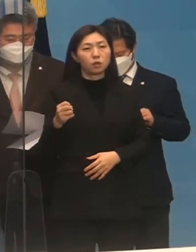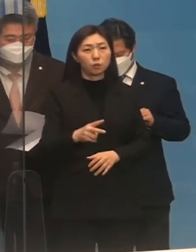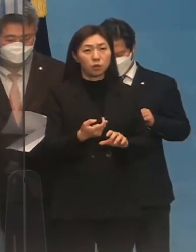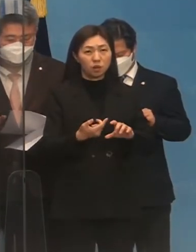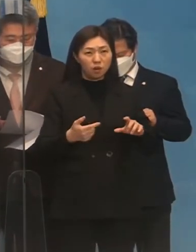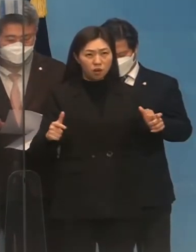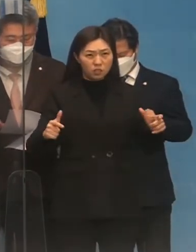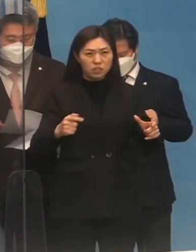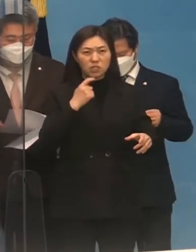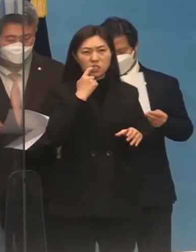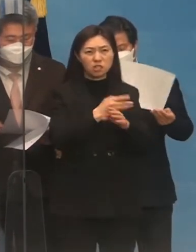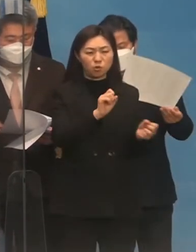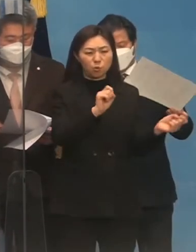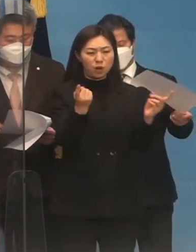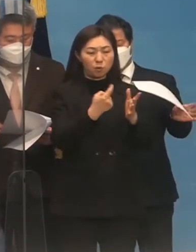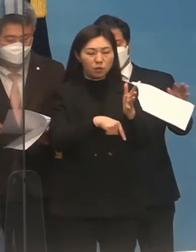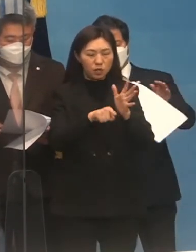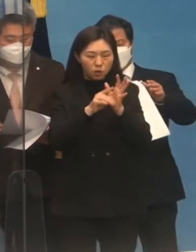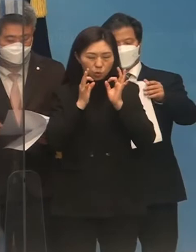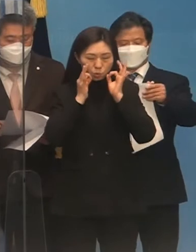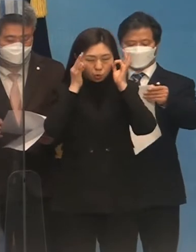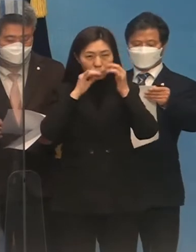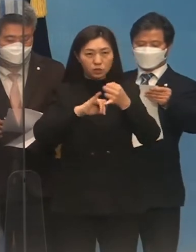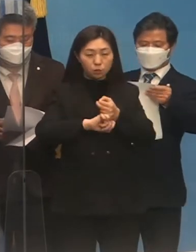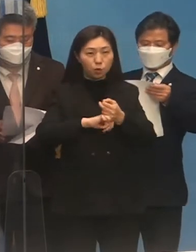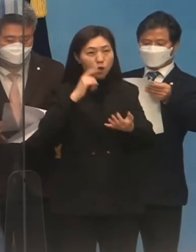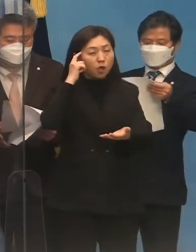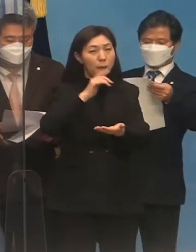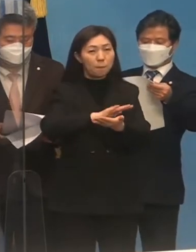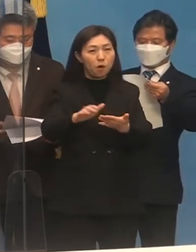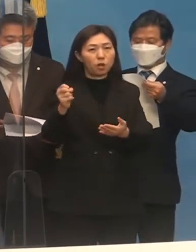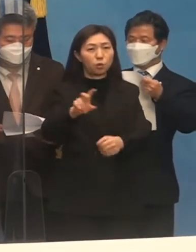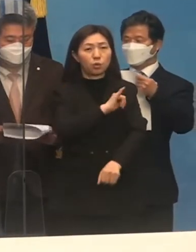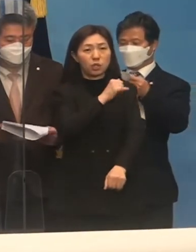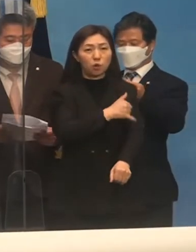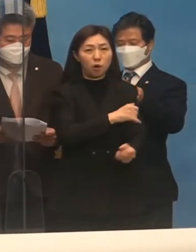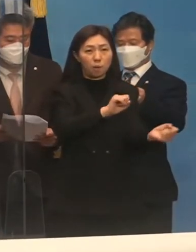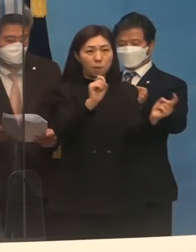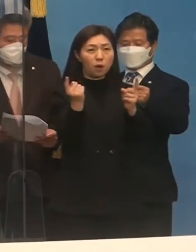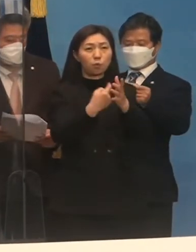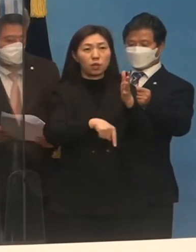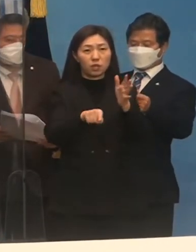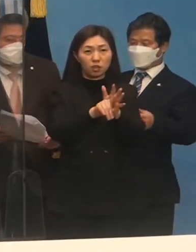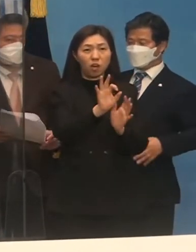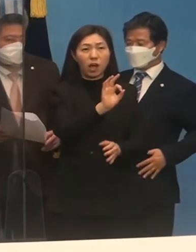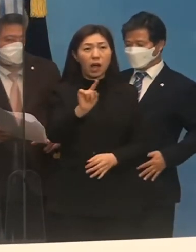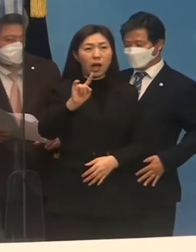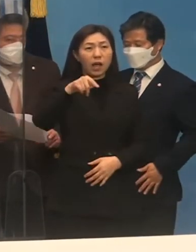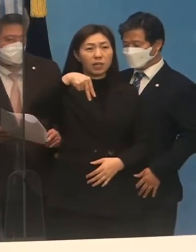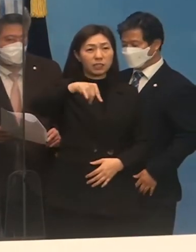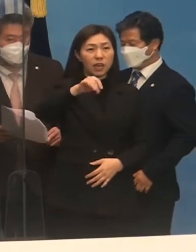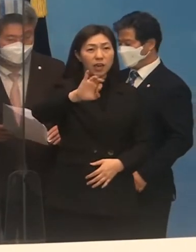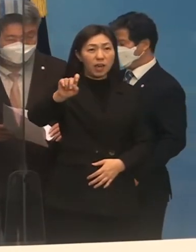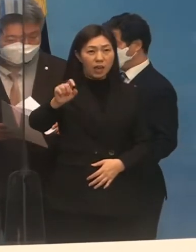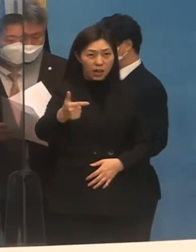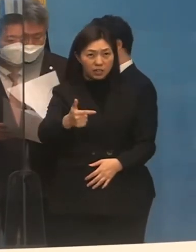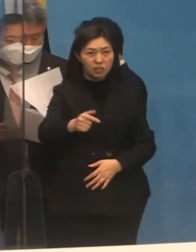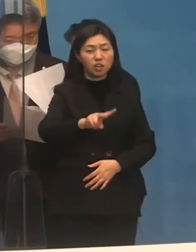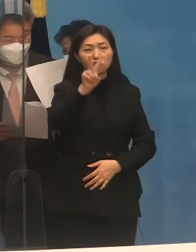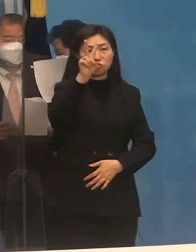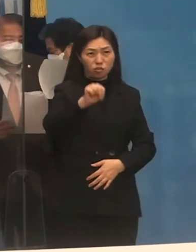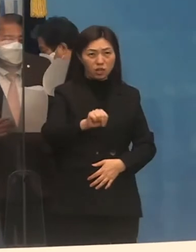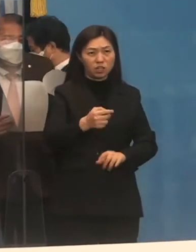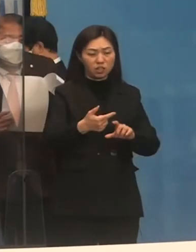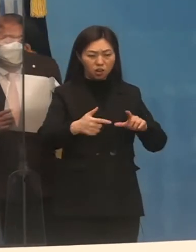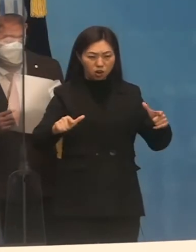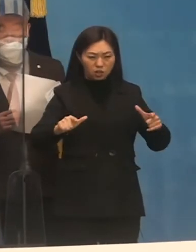지원을 모색하겠습니다. 또 평화와 인권이 회복될 수 있도록 아세안, UN, 국제사회에서 외교적 노력을